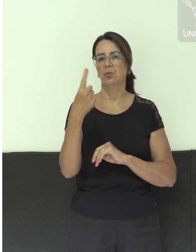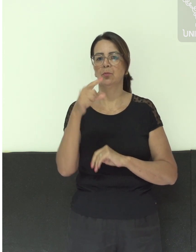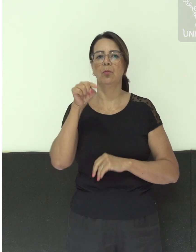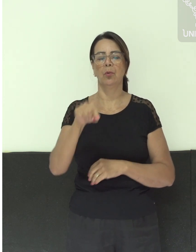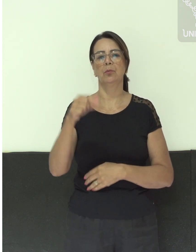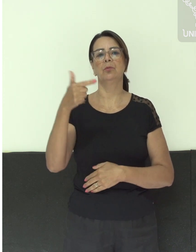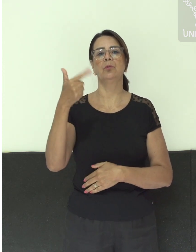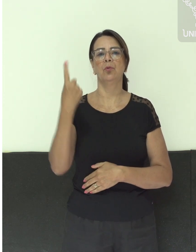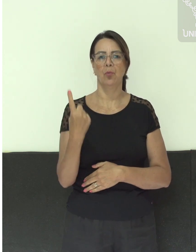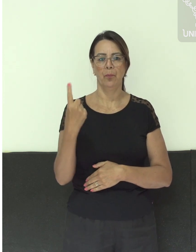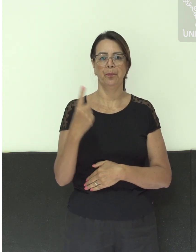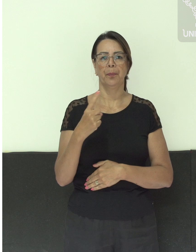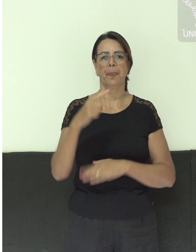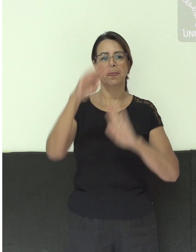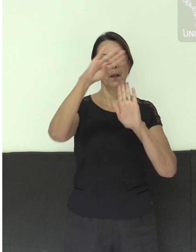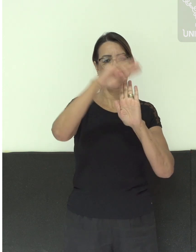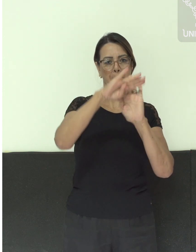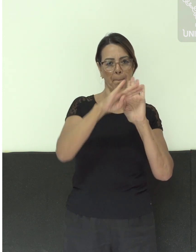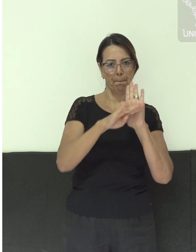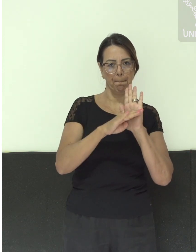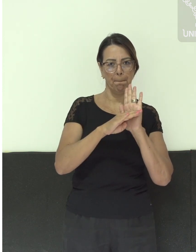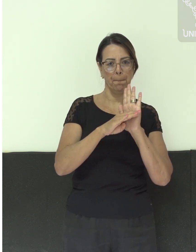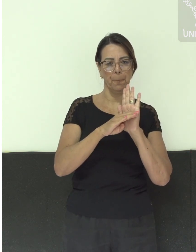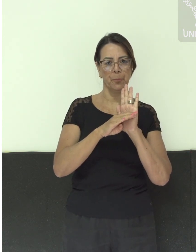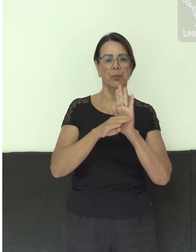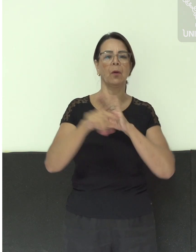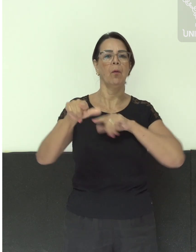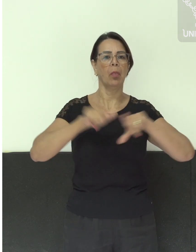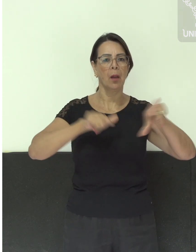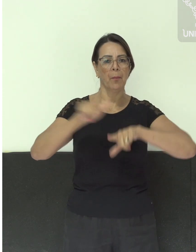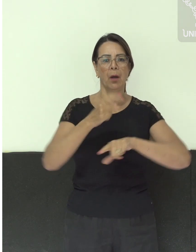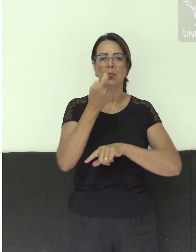6.6.1.2.1. Programa de Erradicação do Trabalho Infantil.